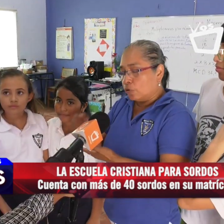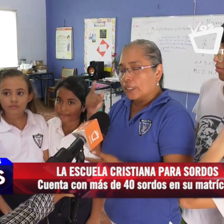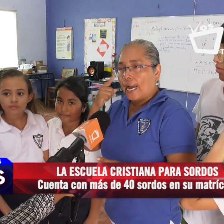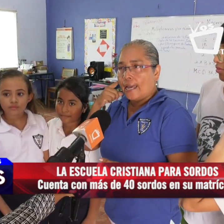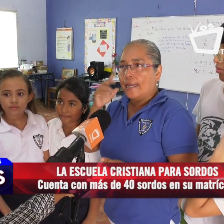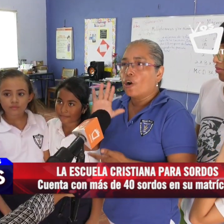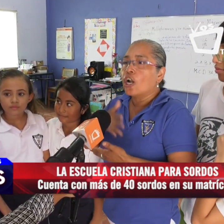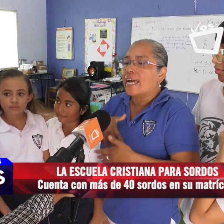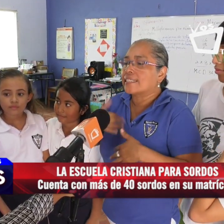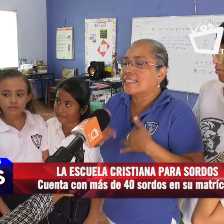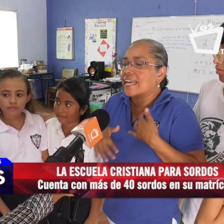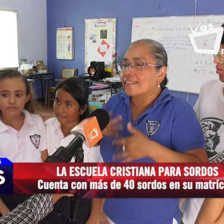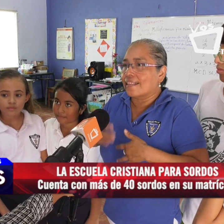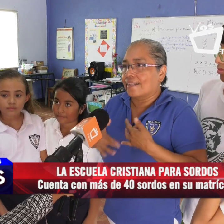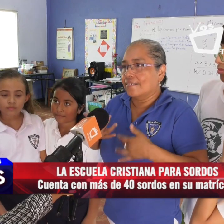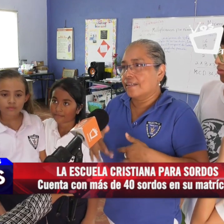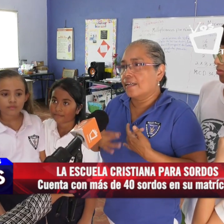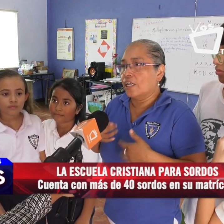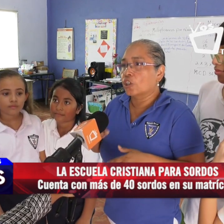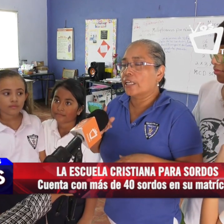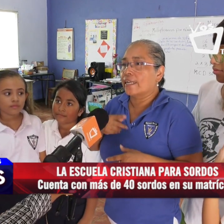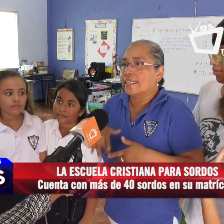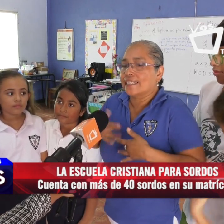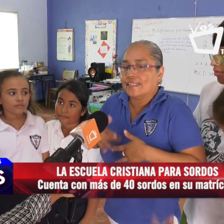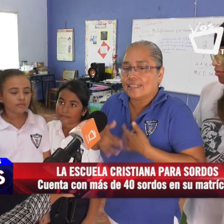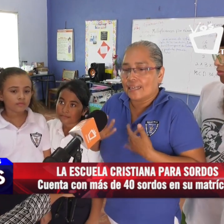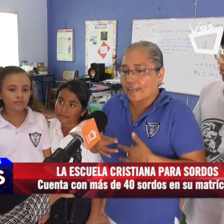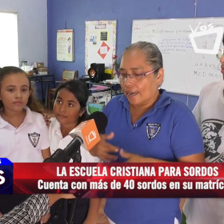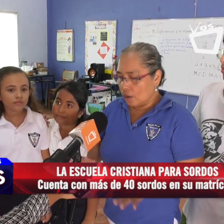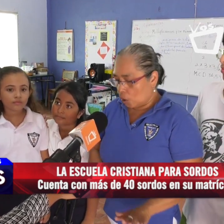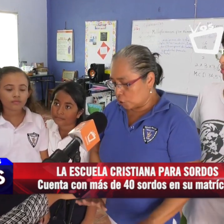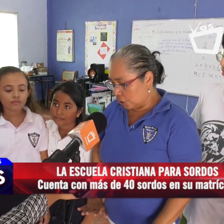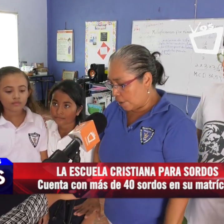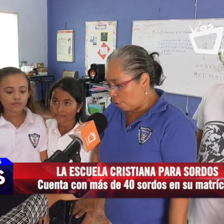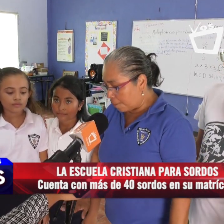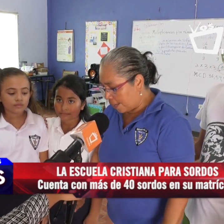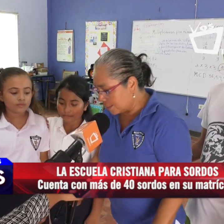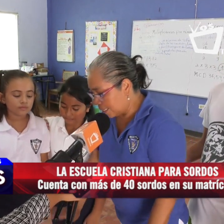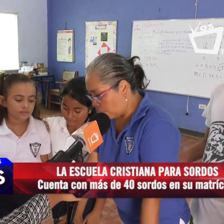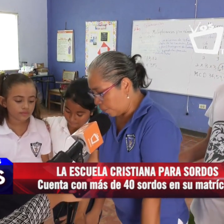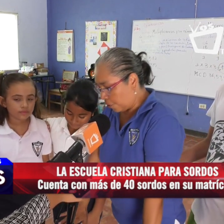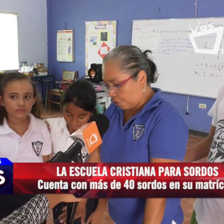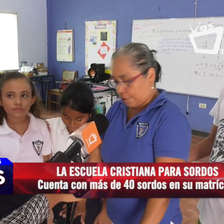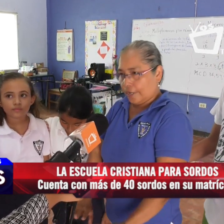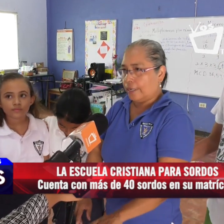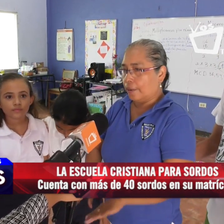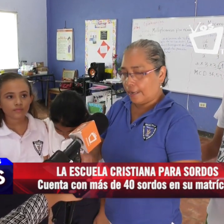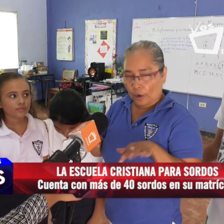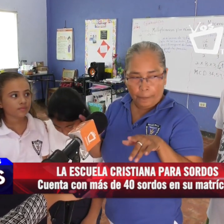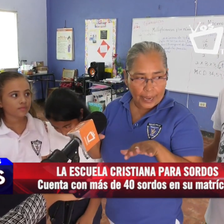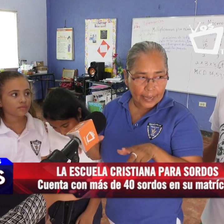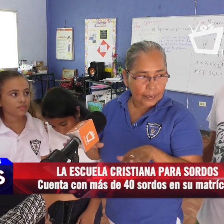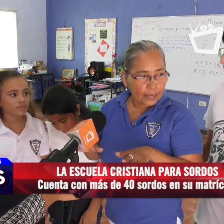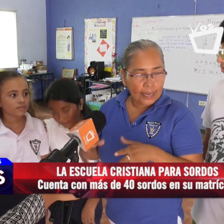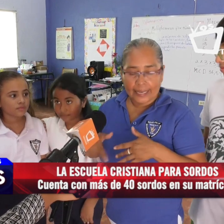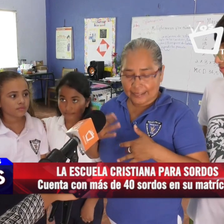música ellos la sientan, ellos tienen que sentirla, o si no en los pies, se los pongo en los pies, que